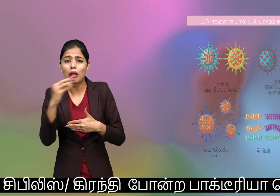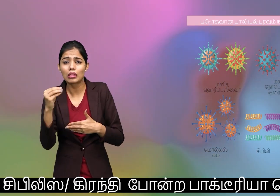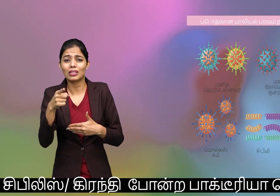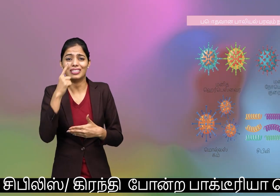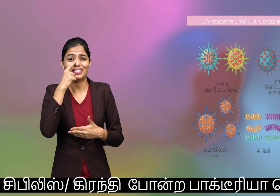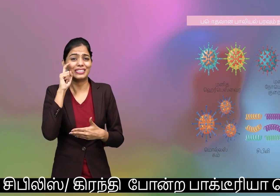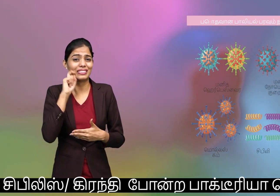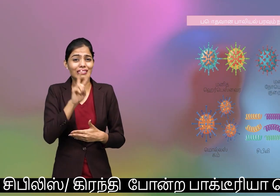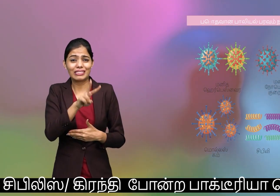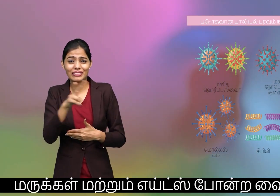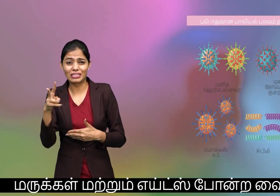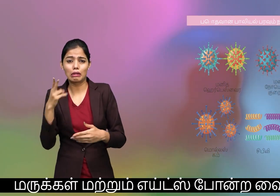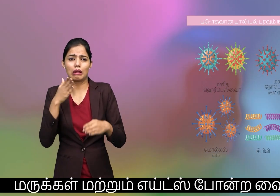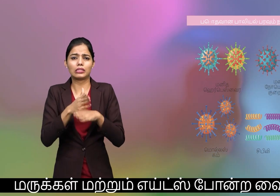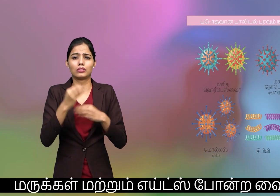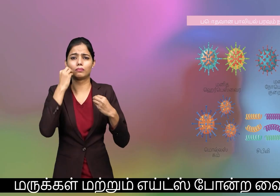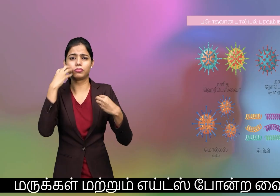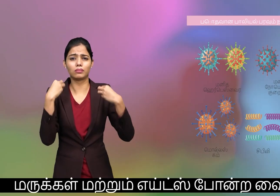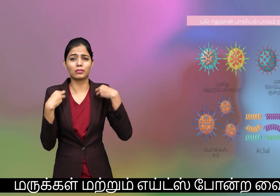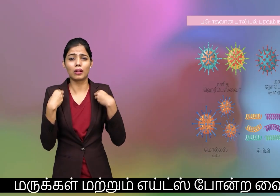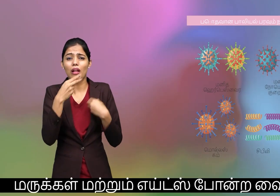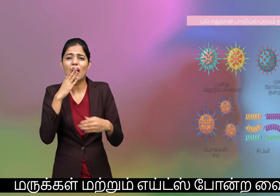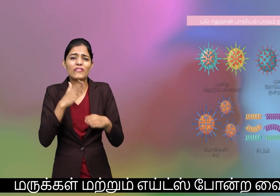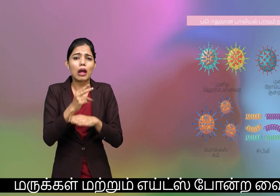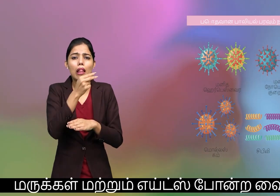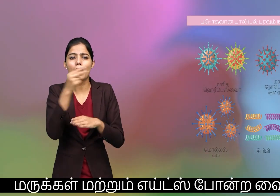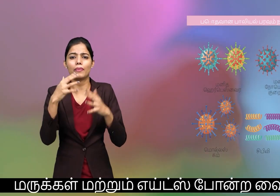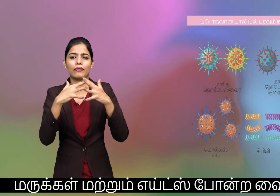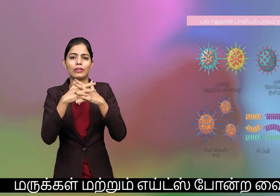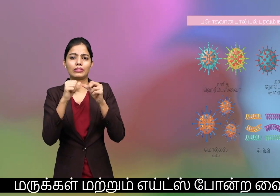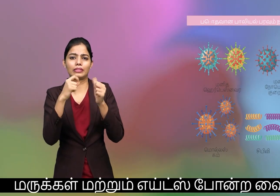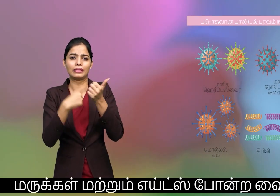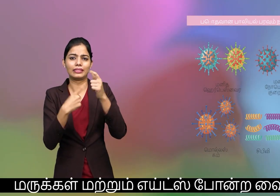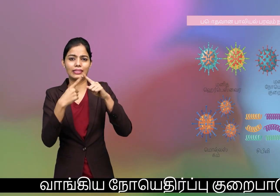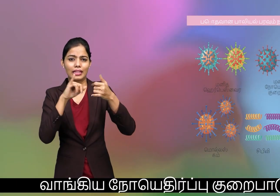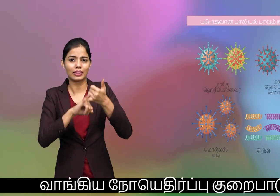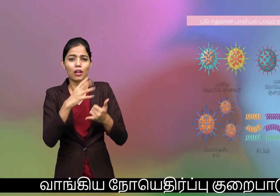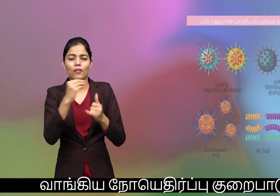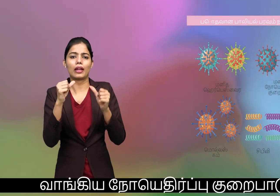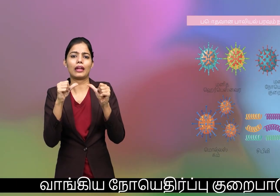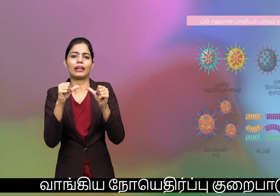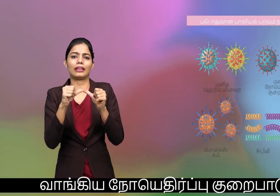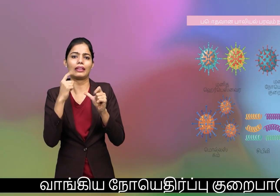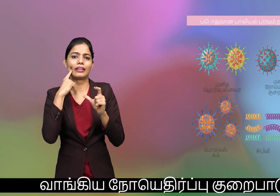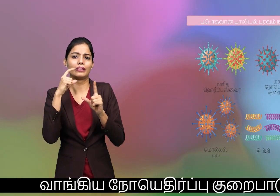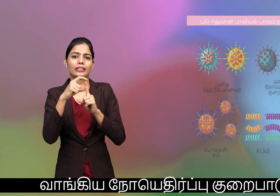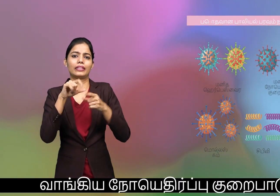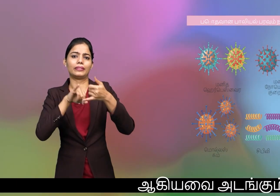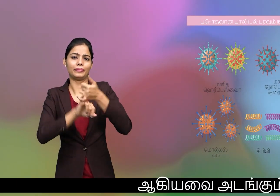தொற்றுகள் மற்றும் மருக்கள் மற்றும் எய்ட்ஸ் போன்ற வைரஸ் தொற்றுகள், நோய் எதிர்ப்பு குறைபாடு நோய்க்குறி